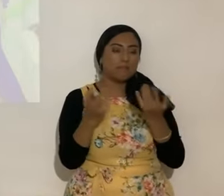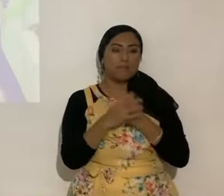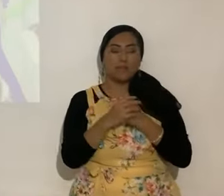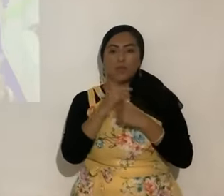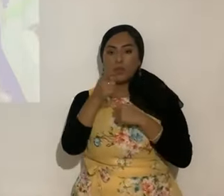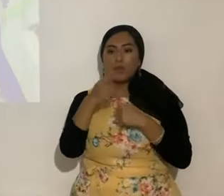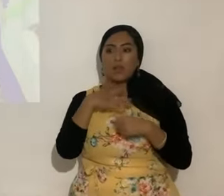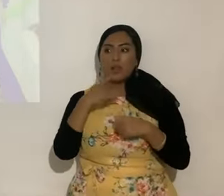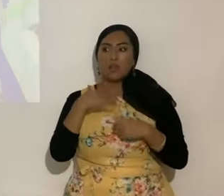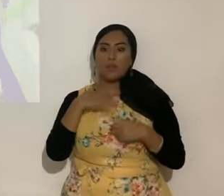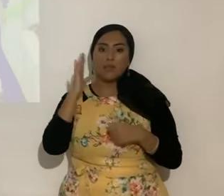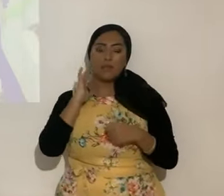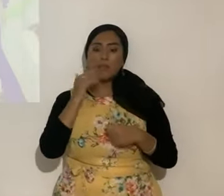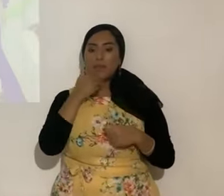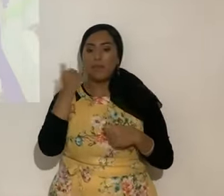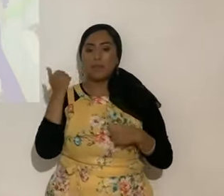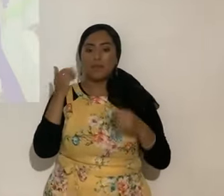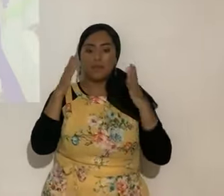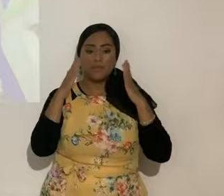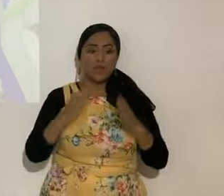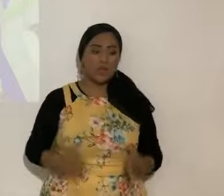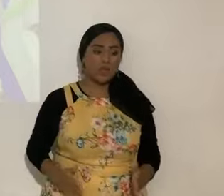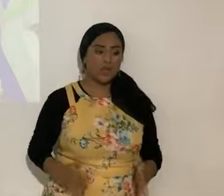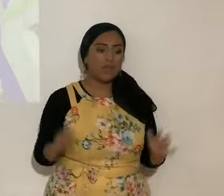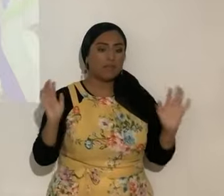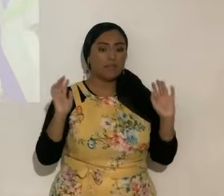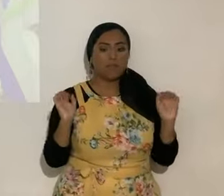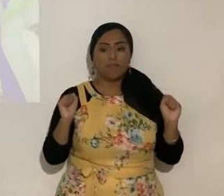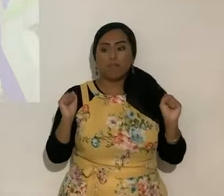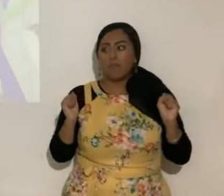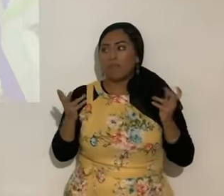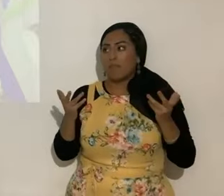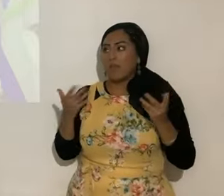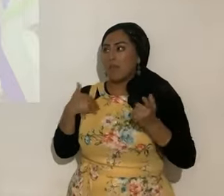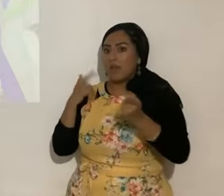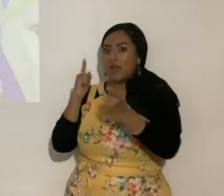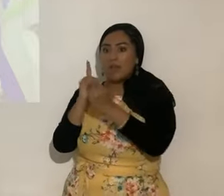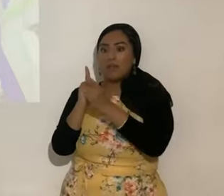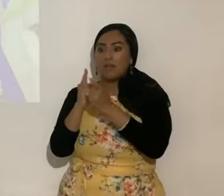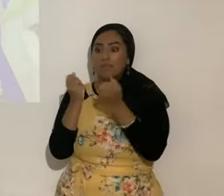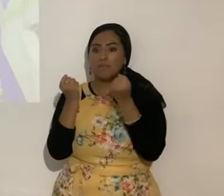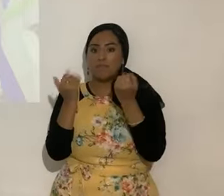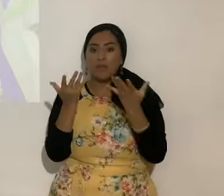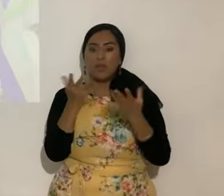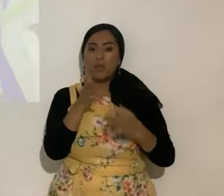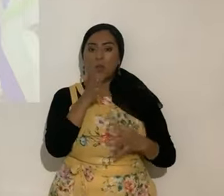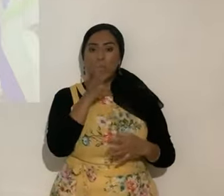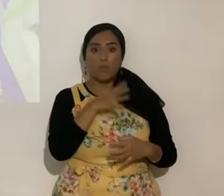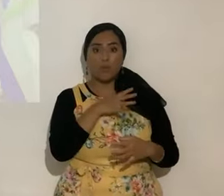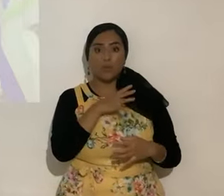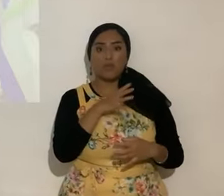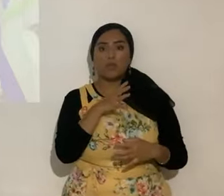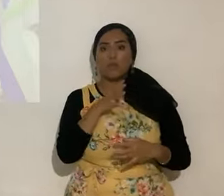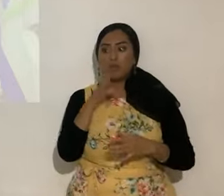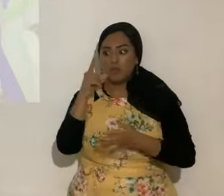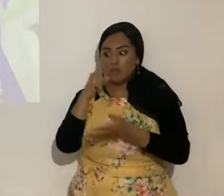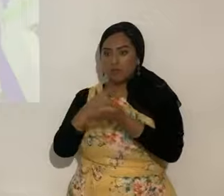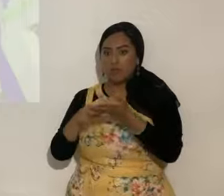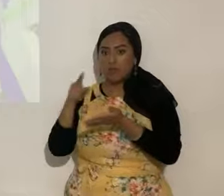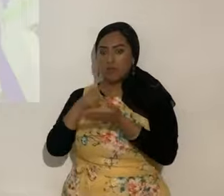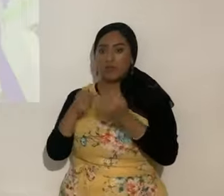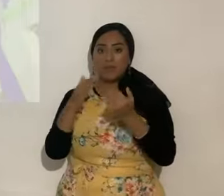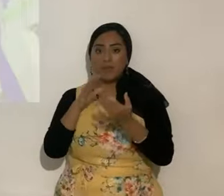tú me querías con un cuerpo mejor, etcétera, etcétera, conocí muchas señoras, en tratamiento, o sea,